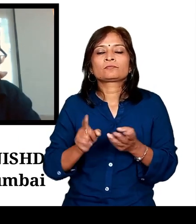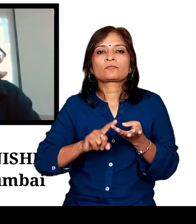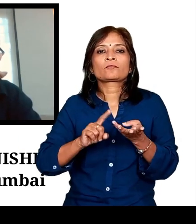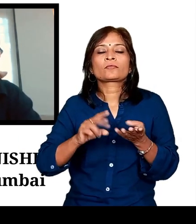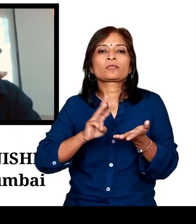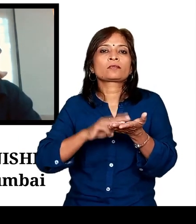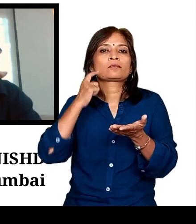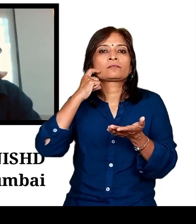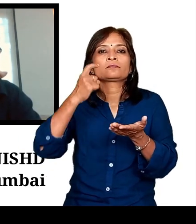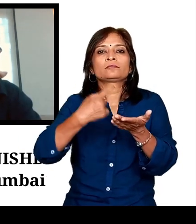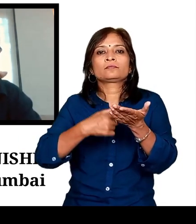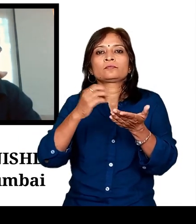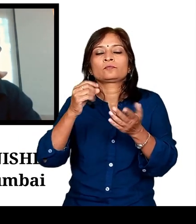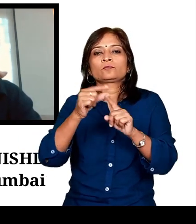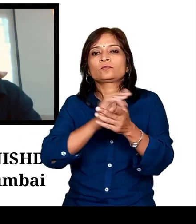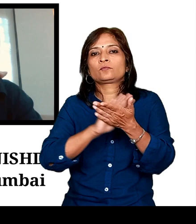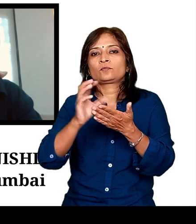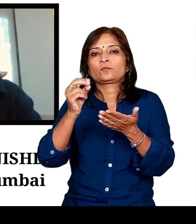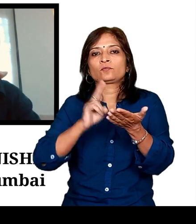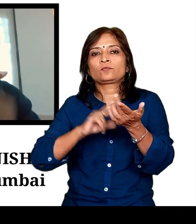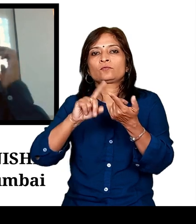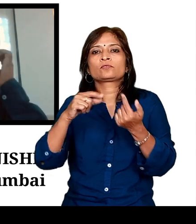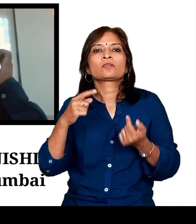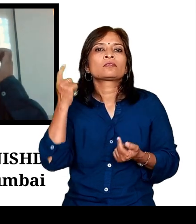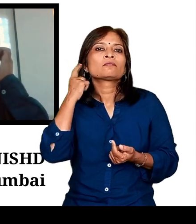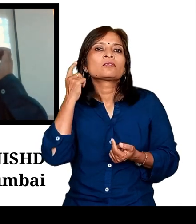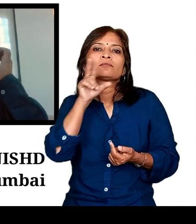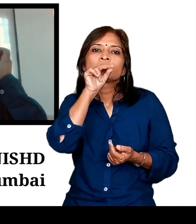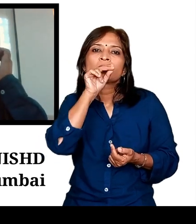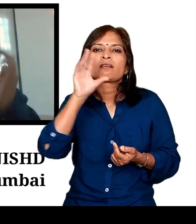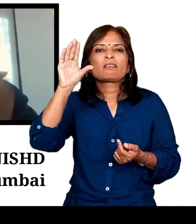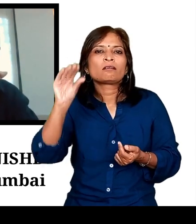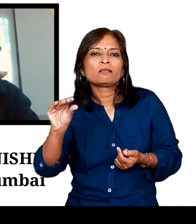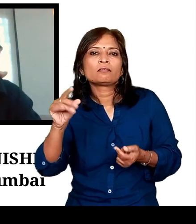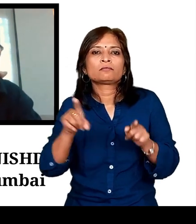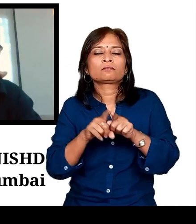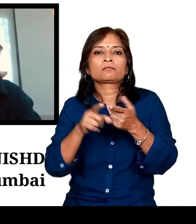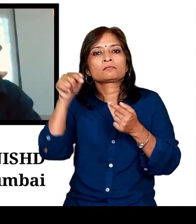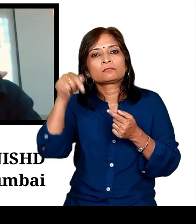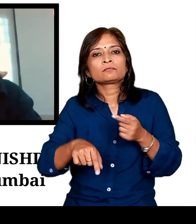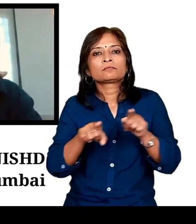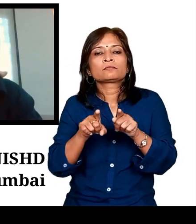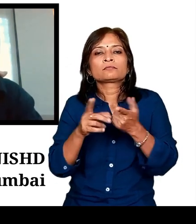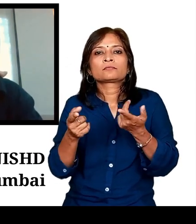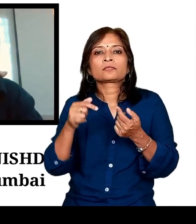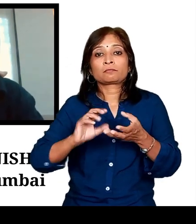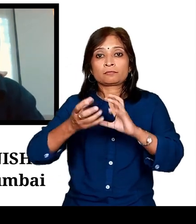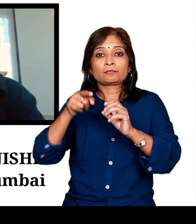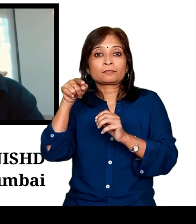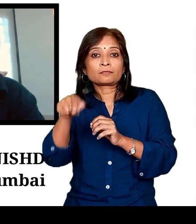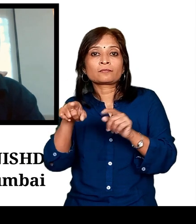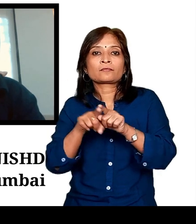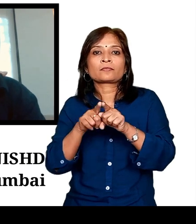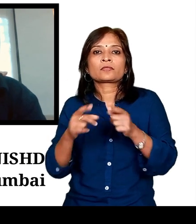माइक्रोफोन के साथ में होता है कि बहुत बार क्या होता है कि लो वॉइस हो जाता है. तो एग्जैक्टली तो ऐसे के साथ में एक इंस्ट्रूमेंट के